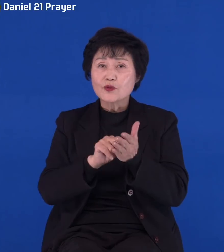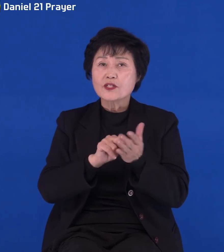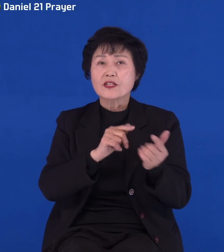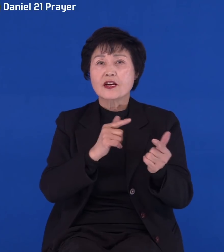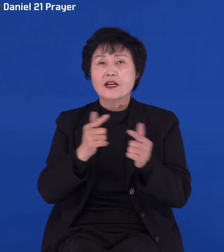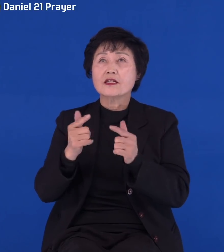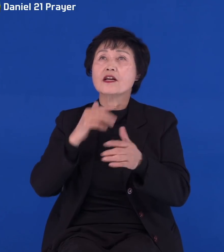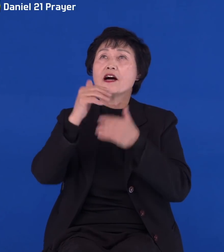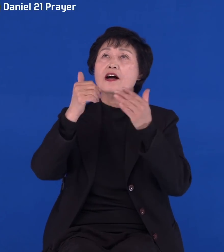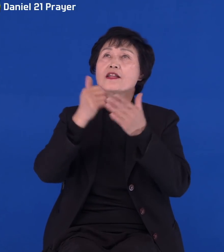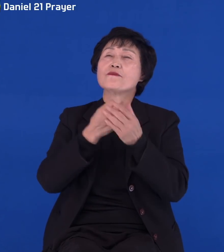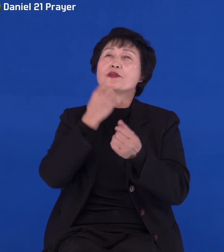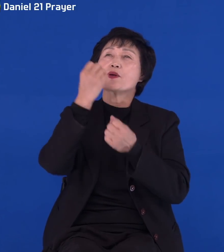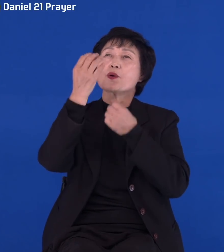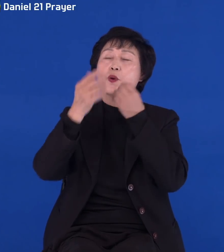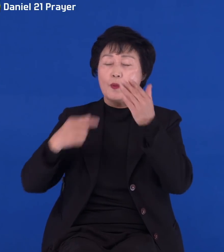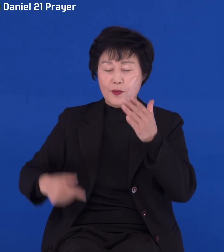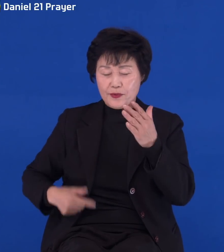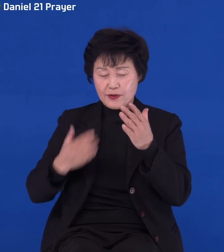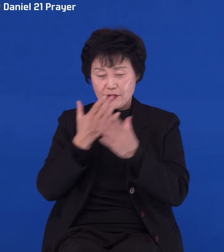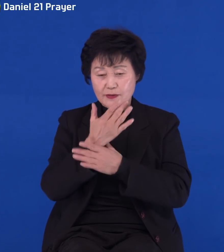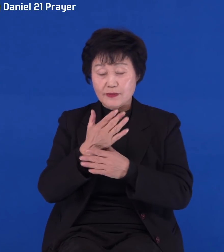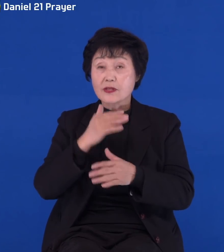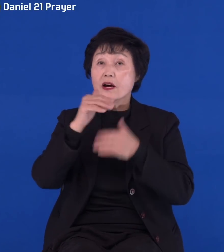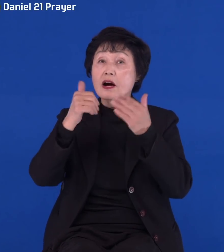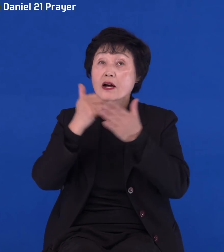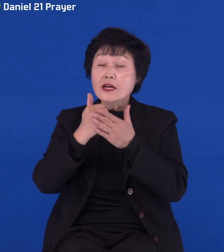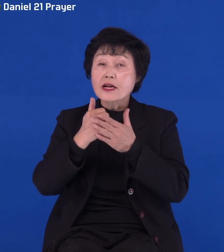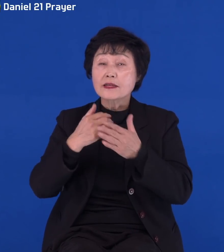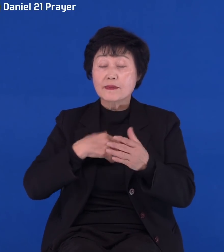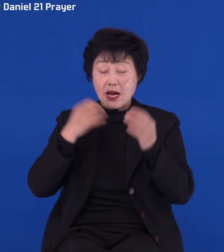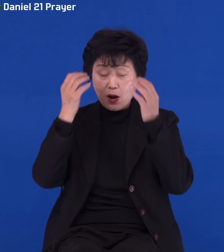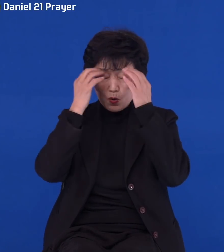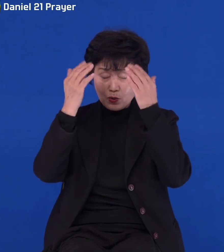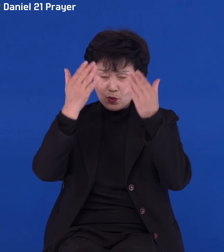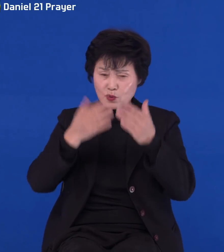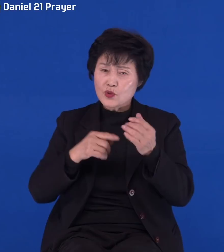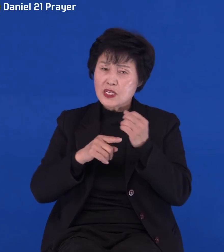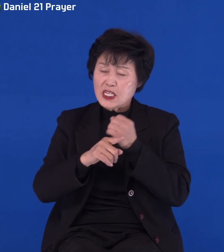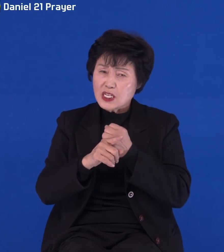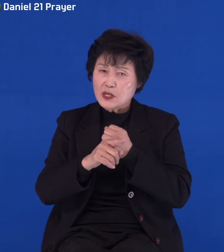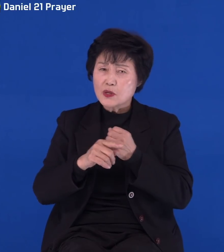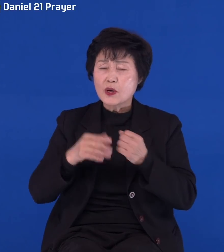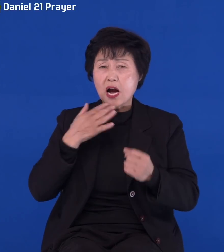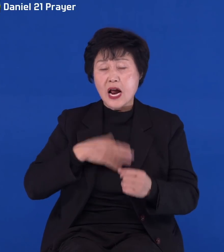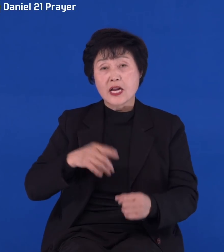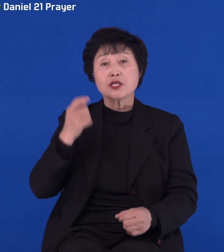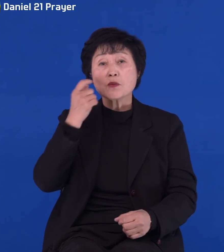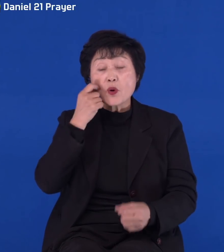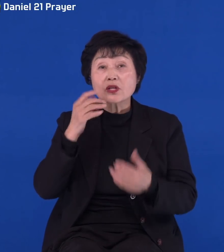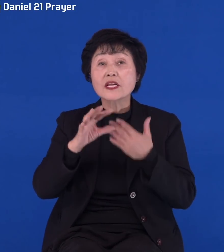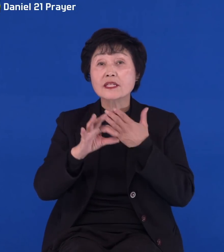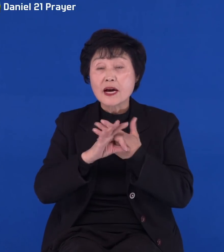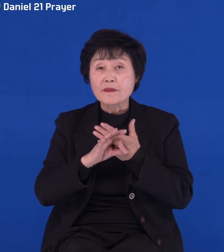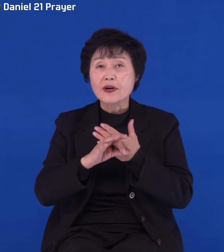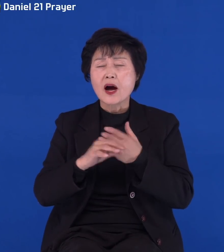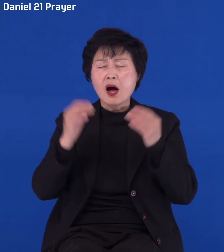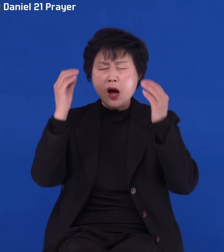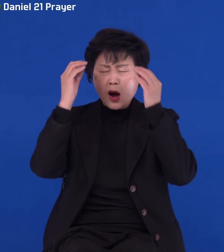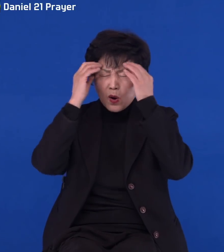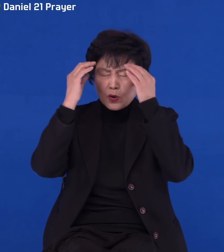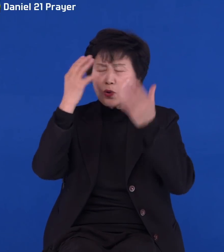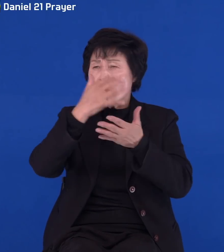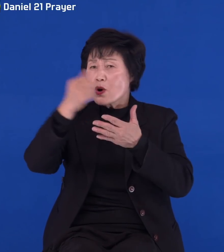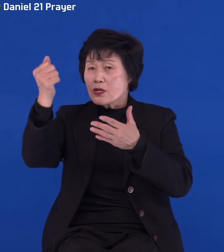우리가 고백했어요. 하나님, 이 고통을 주신 이유를 알지 못한다면 이 고통을 우리에게 걷어가지 마시고 이 고통을 주신 이유를 알 때까지 우리를 회개시켜